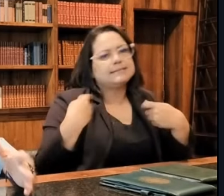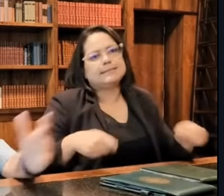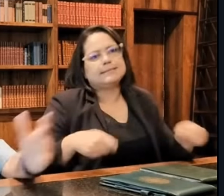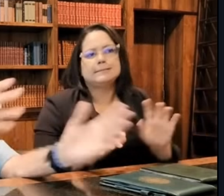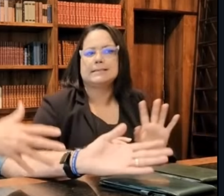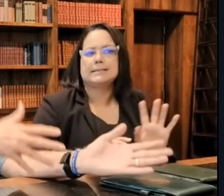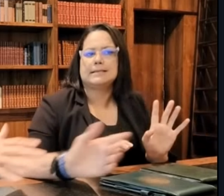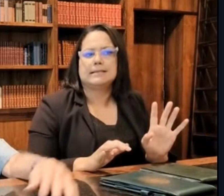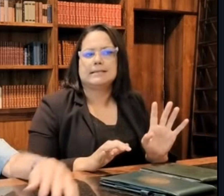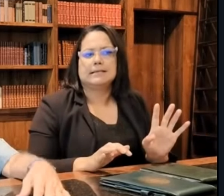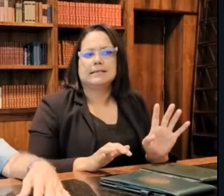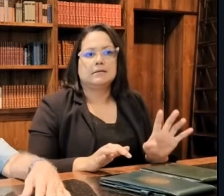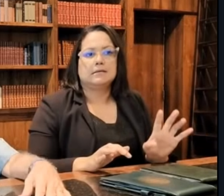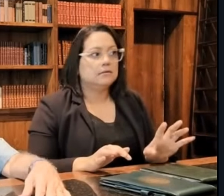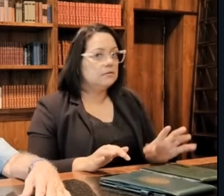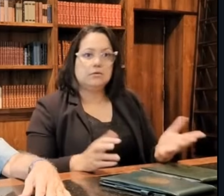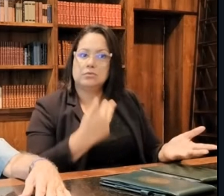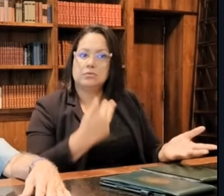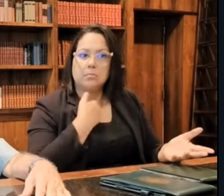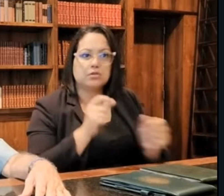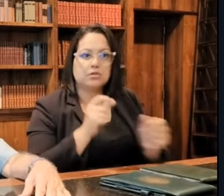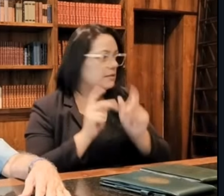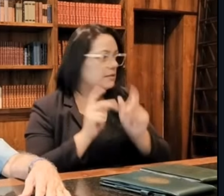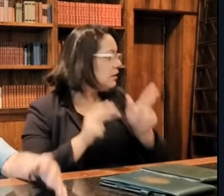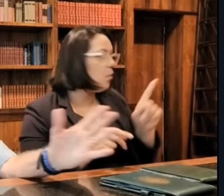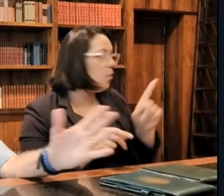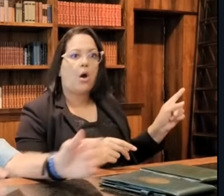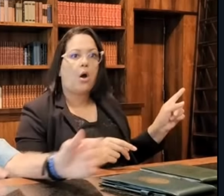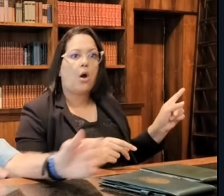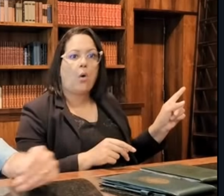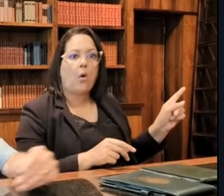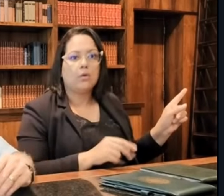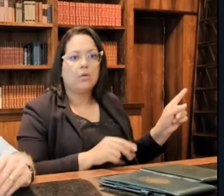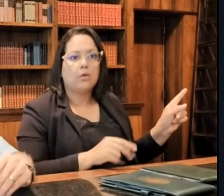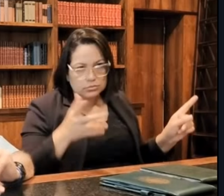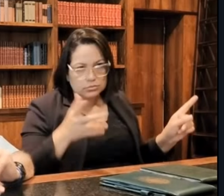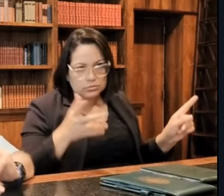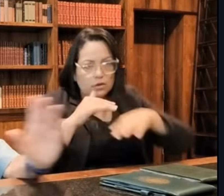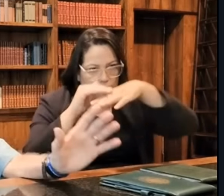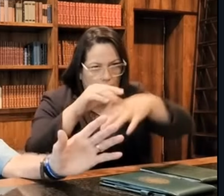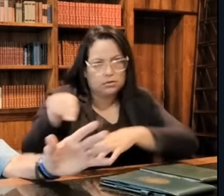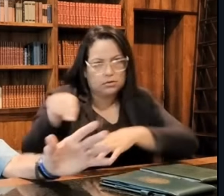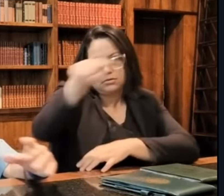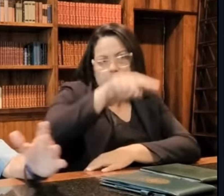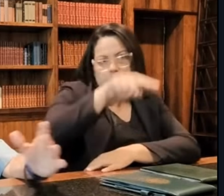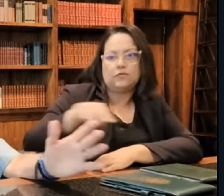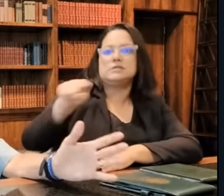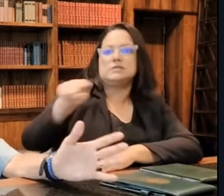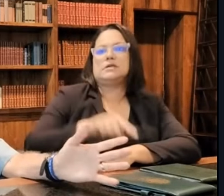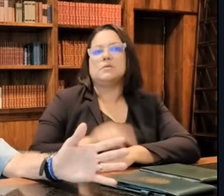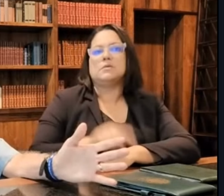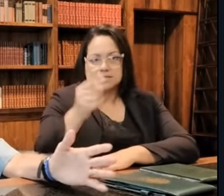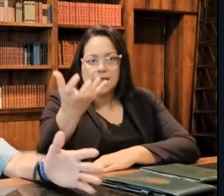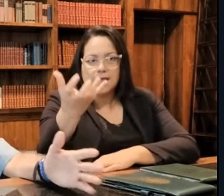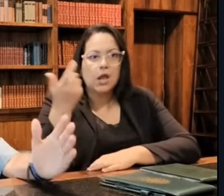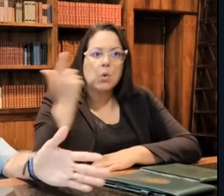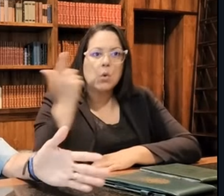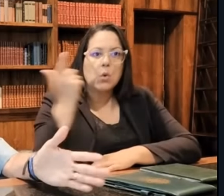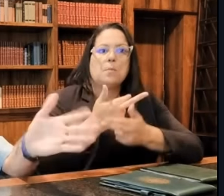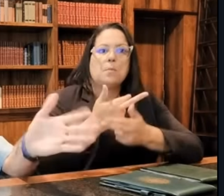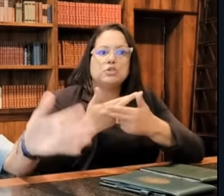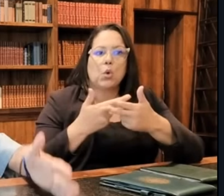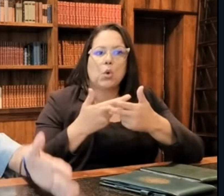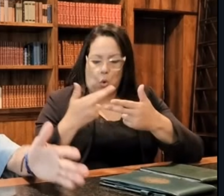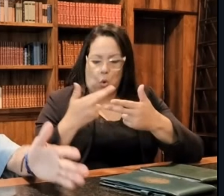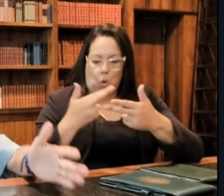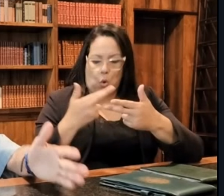poderia fazer o que o outro lado fez. E digo, né? Para você conseguir certas coisas, mesmo